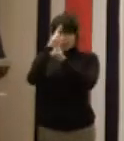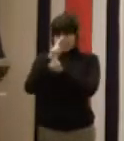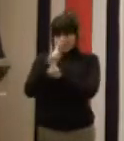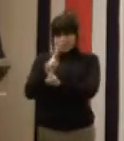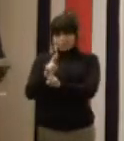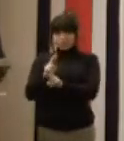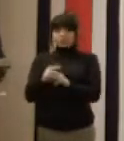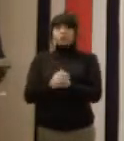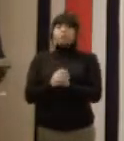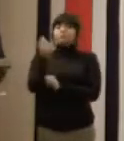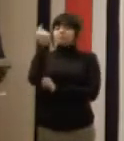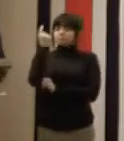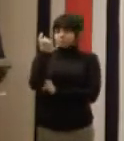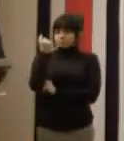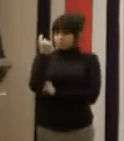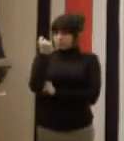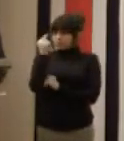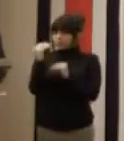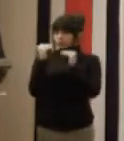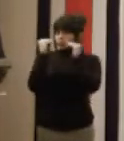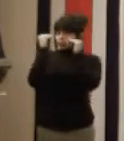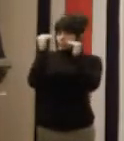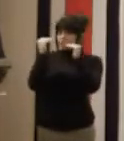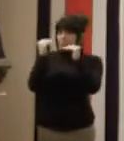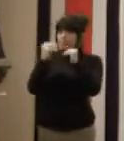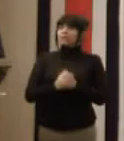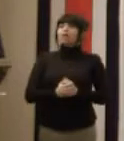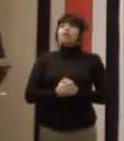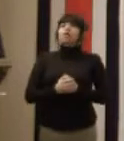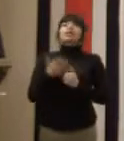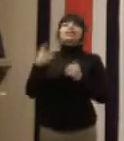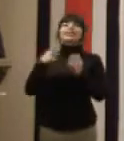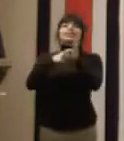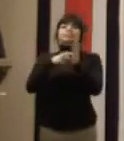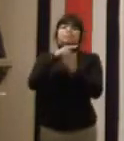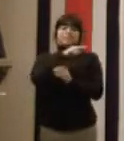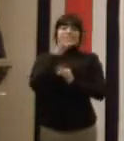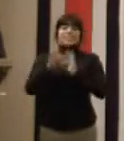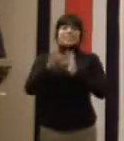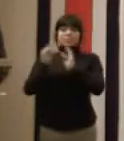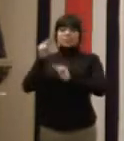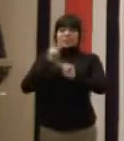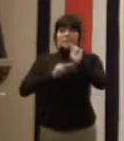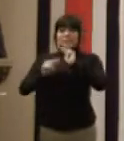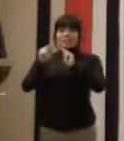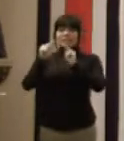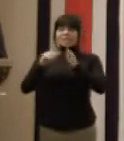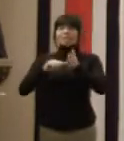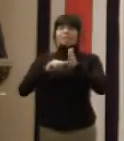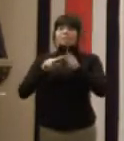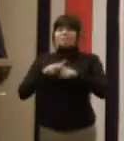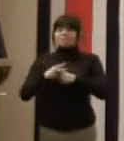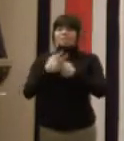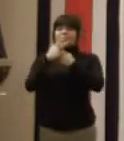respeto, el entendimiento superior que requería esta negociación, que preludia